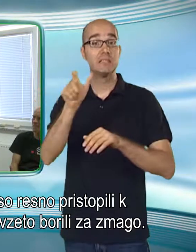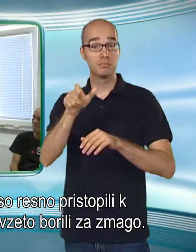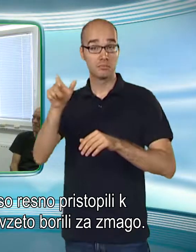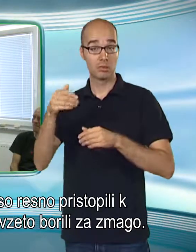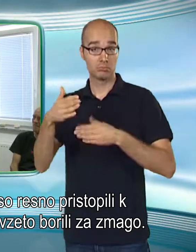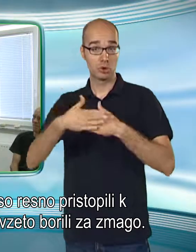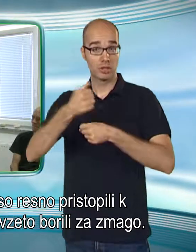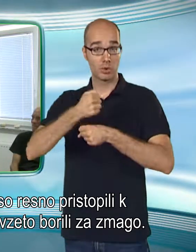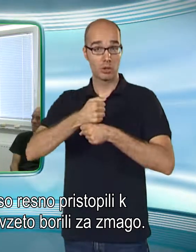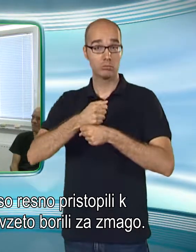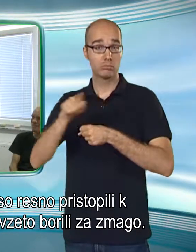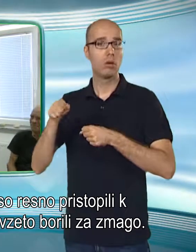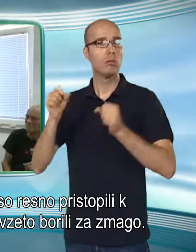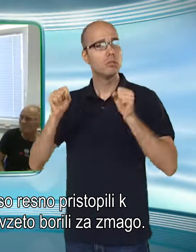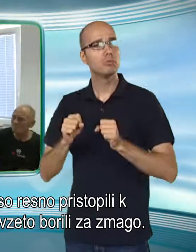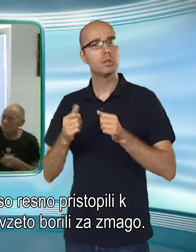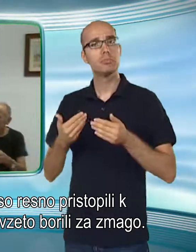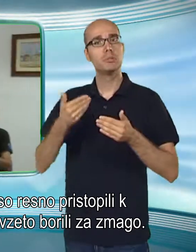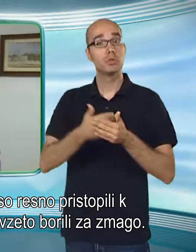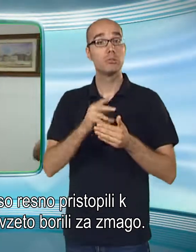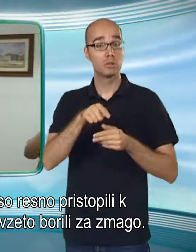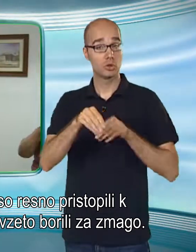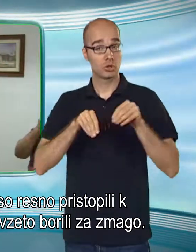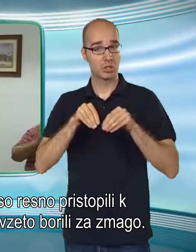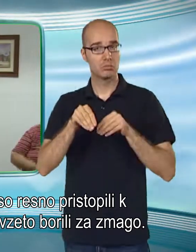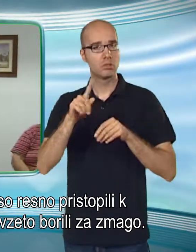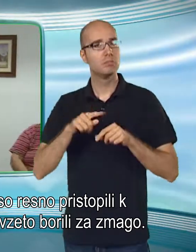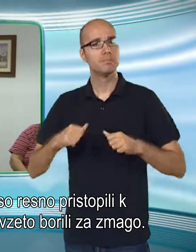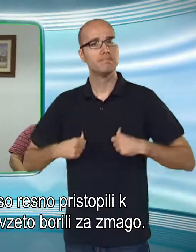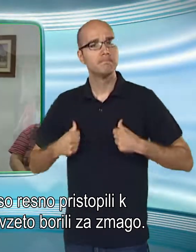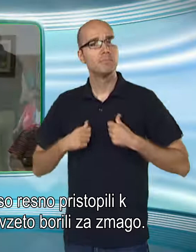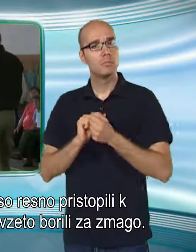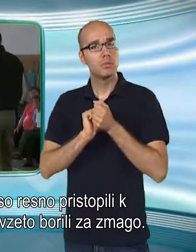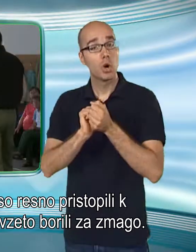Vsi sodelujoči so resno pristopili k šahiranju in se zavzeto borili za zmago.